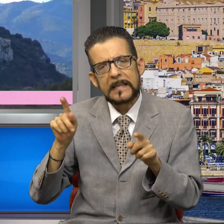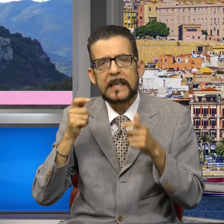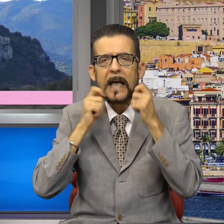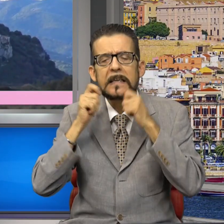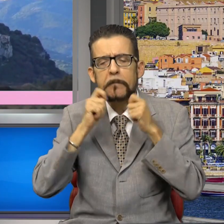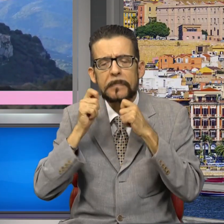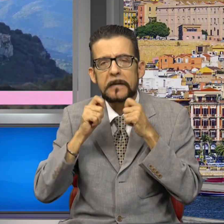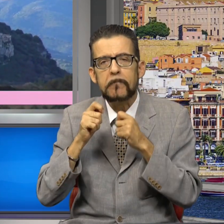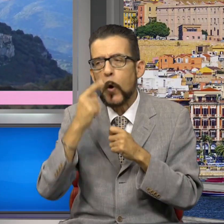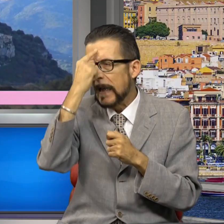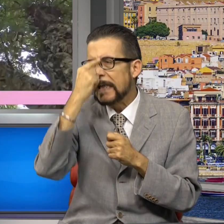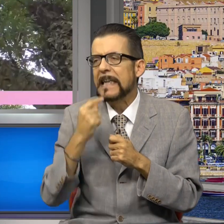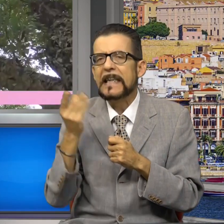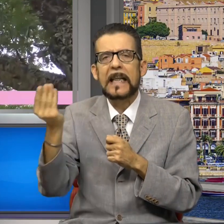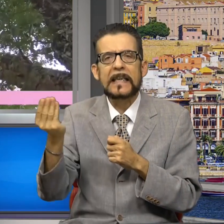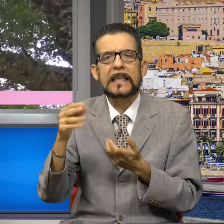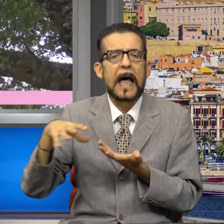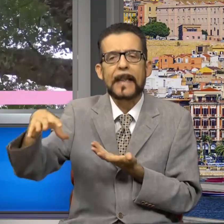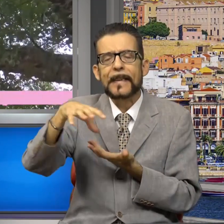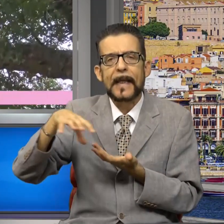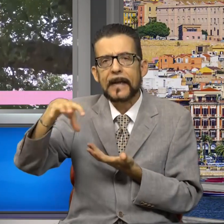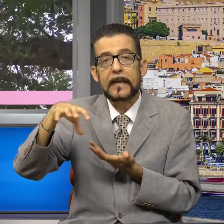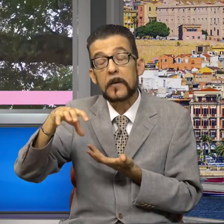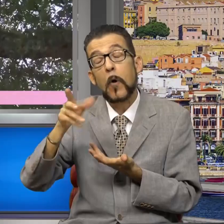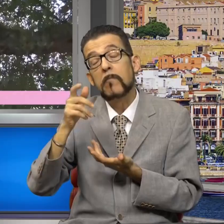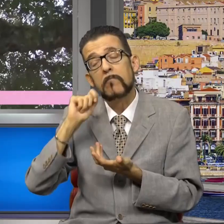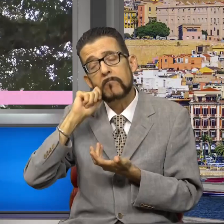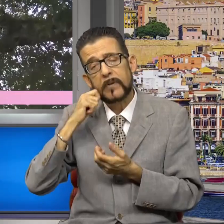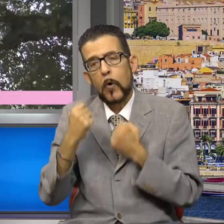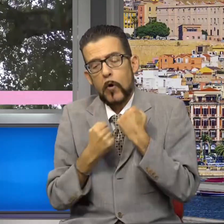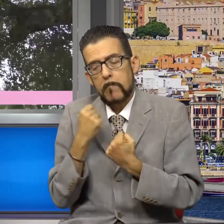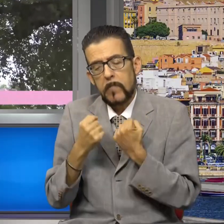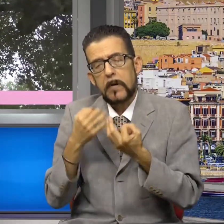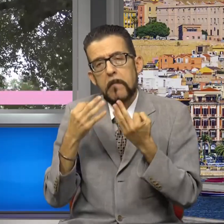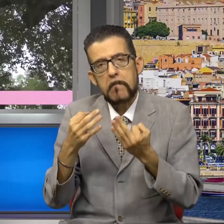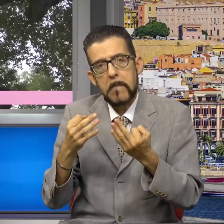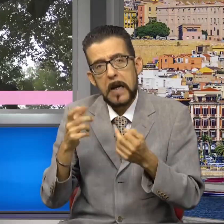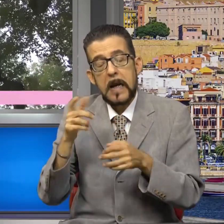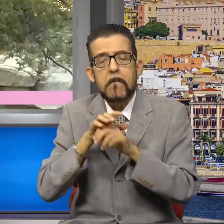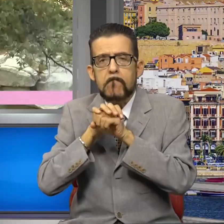dei territori, allora è necessario avviare buone pratiche che possano contare sulla massima